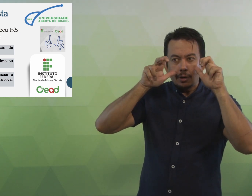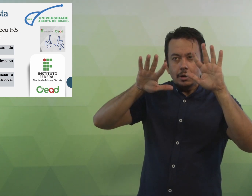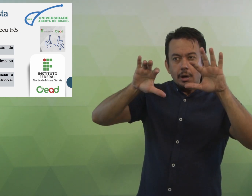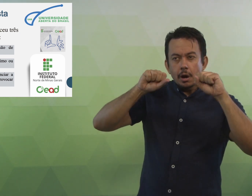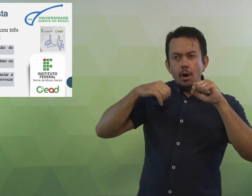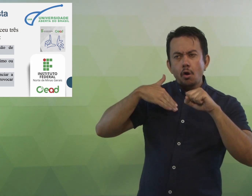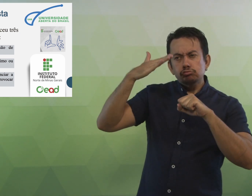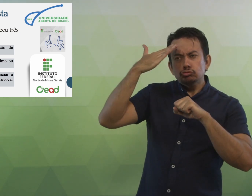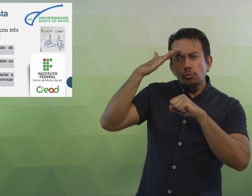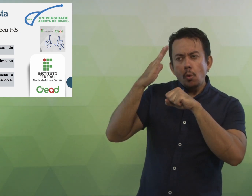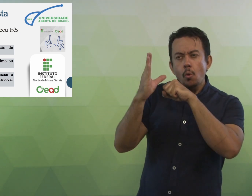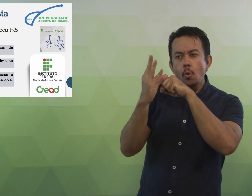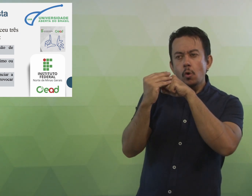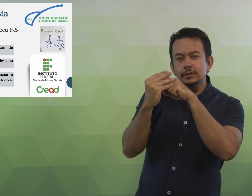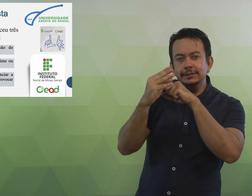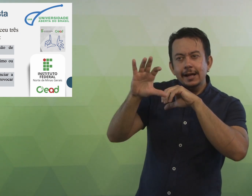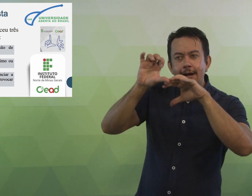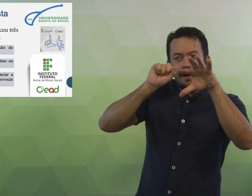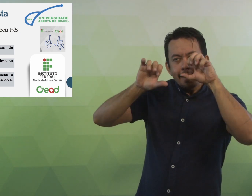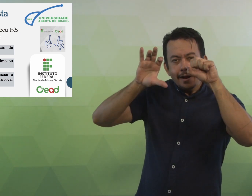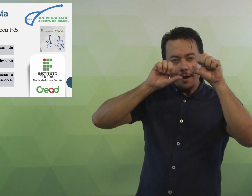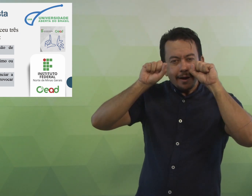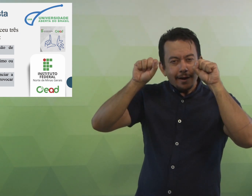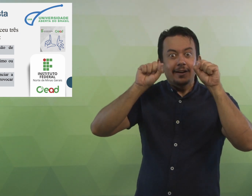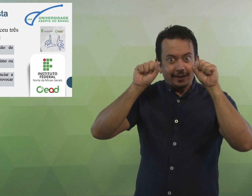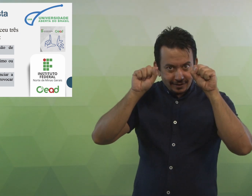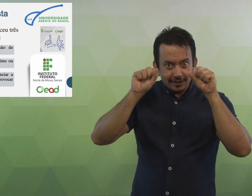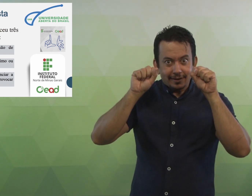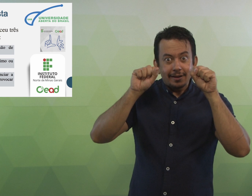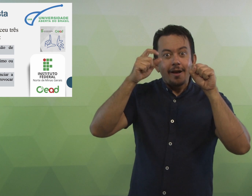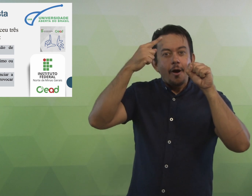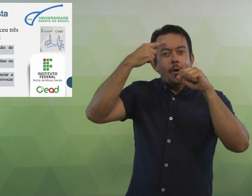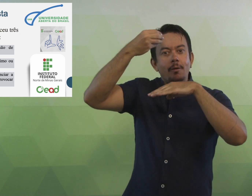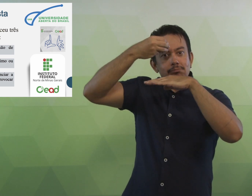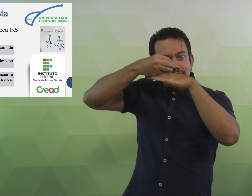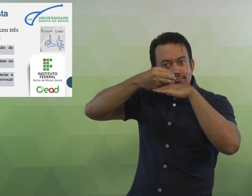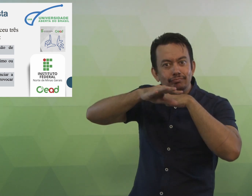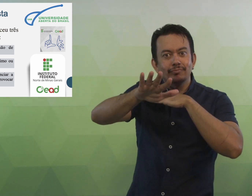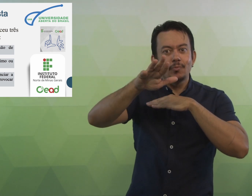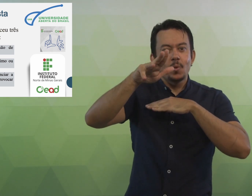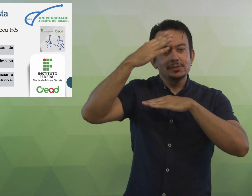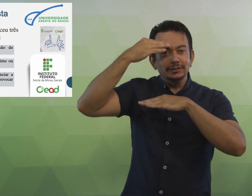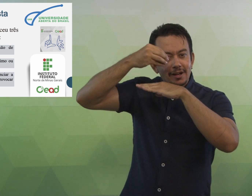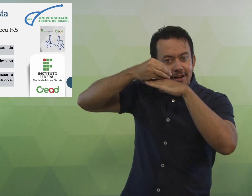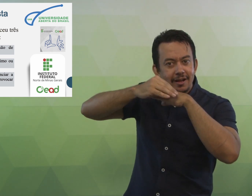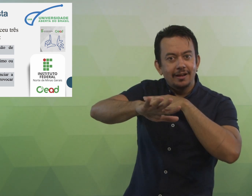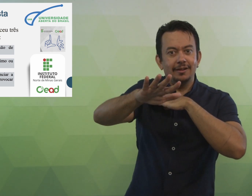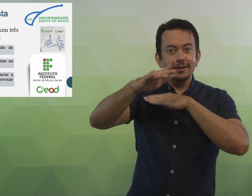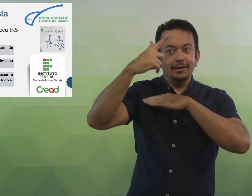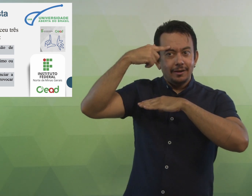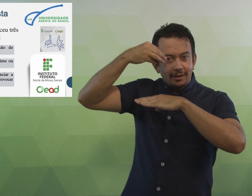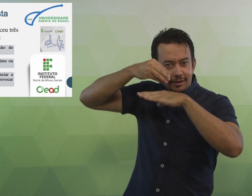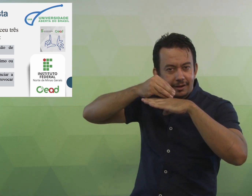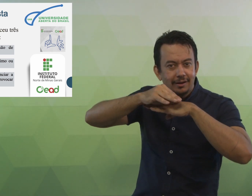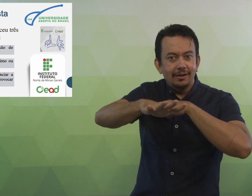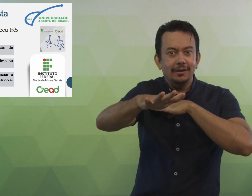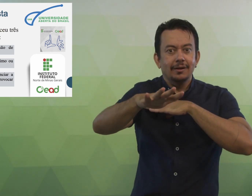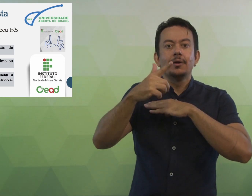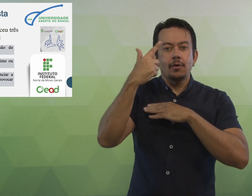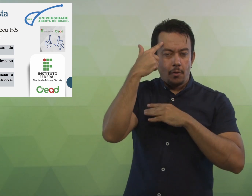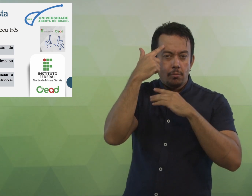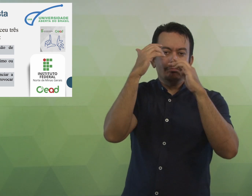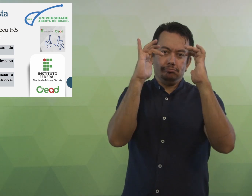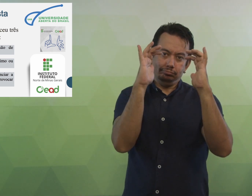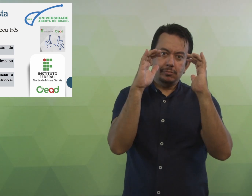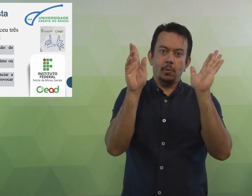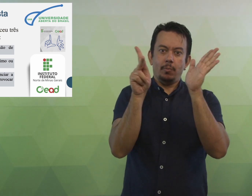Ele se refere à transmissão de informações. Então, como você recebe essa informação e